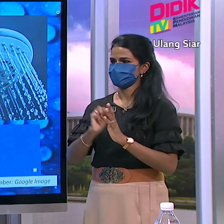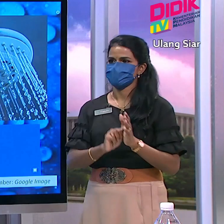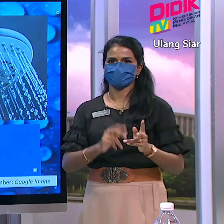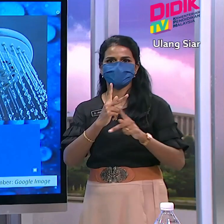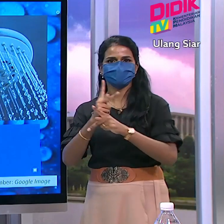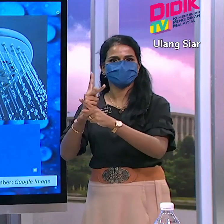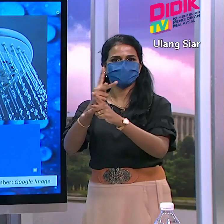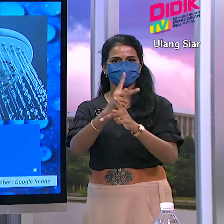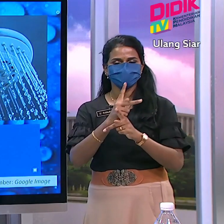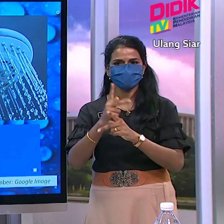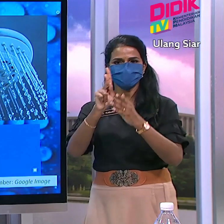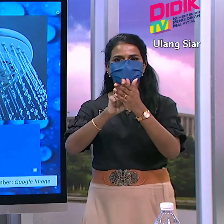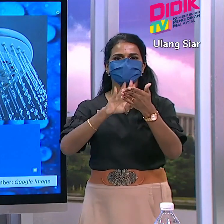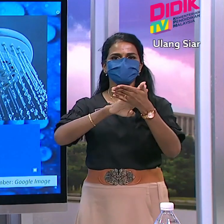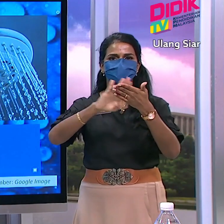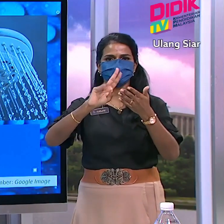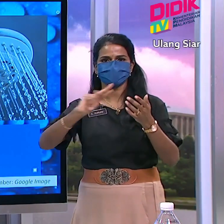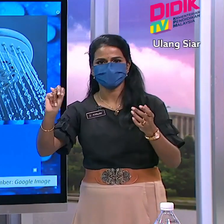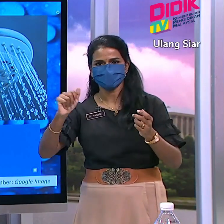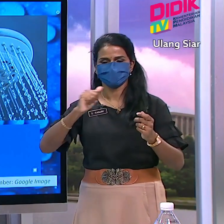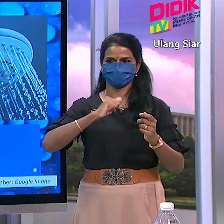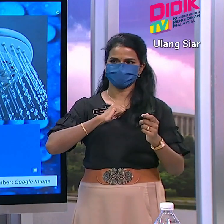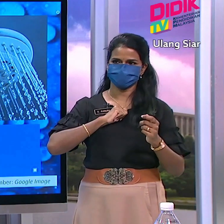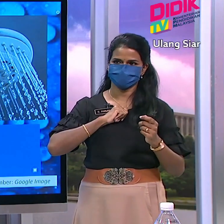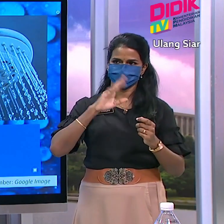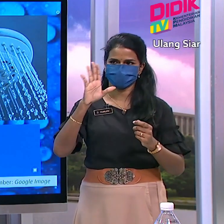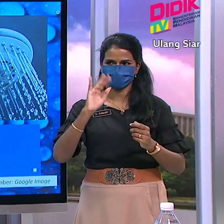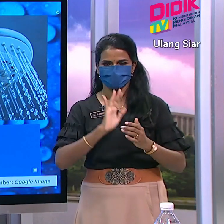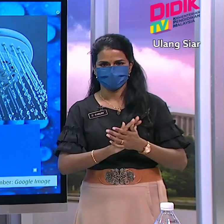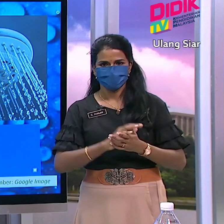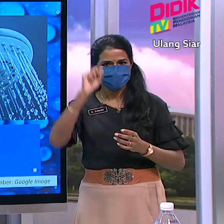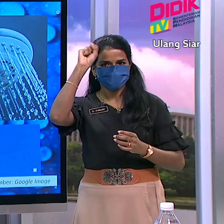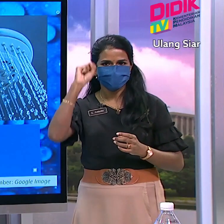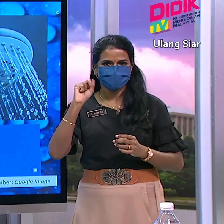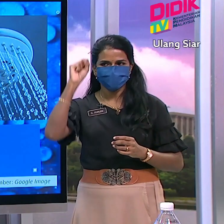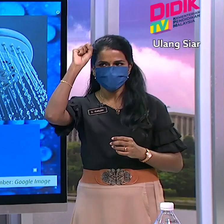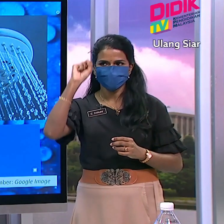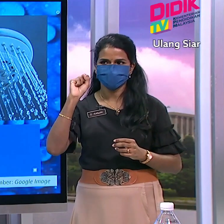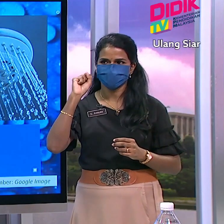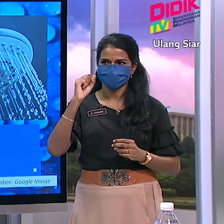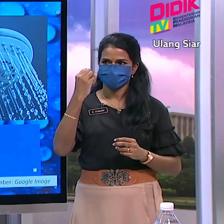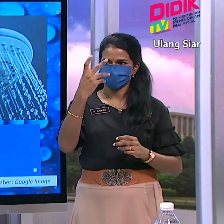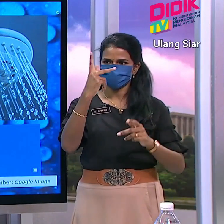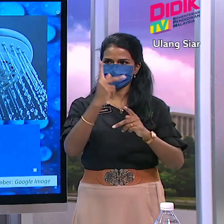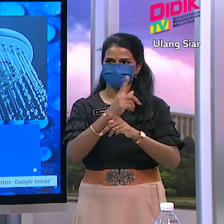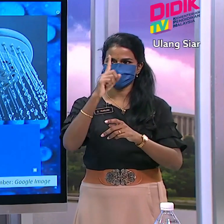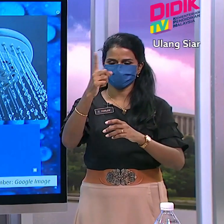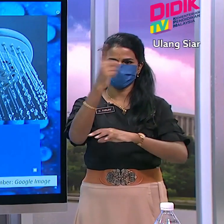Wow. Menjaga kebersihan diri. Okey. Shriya, berapa kali satu hari